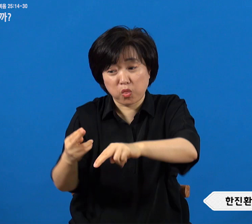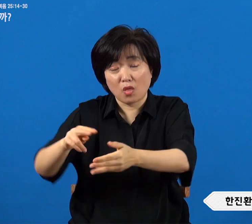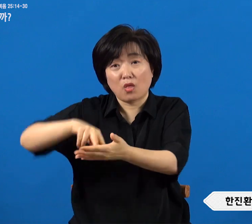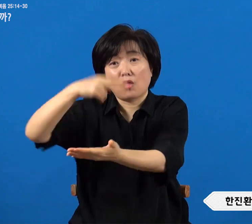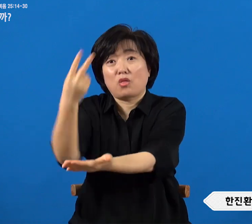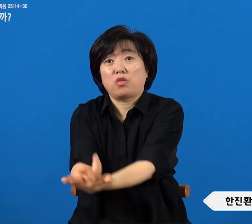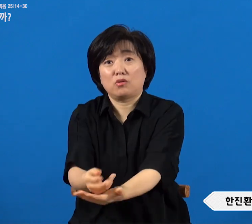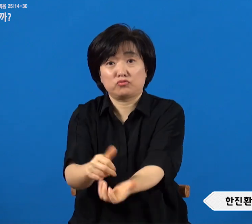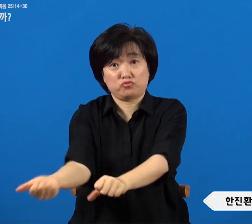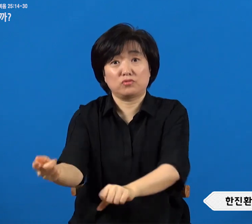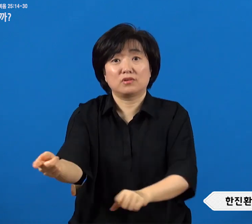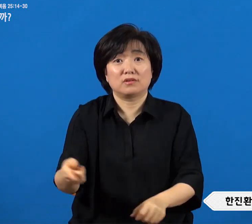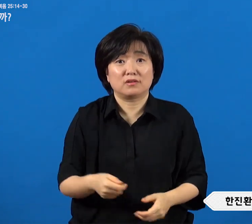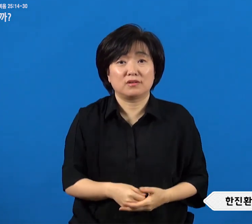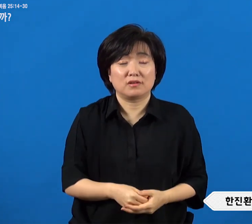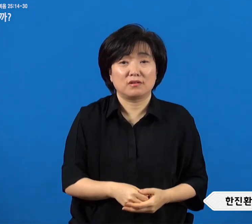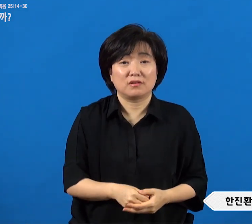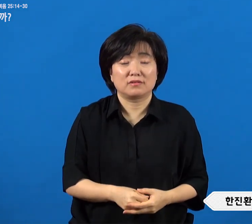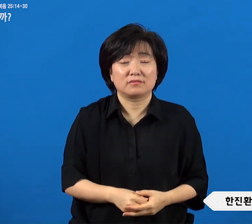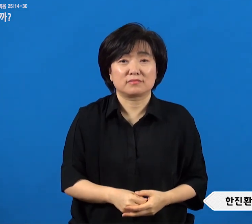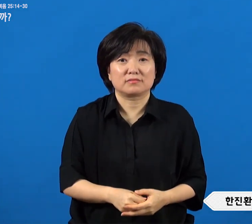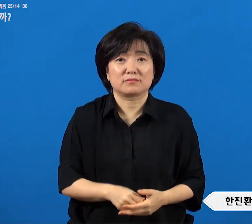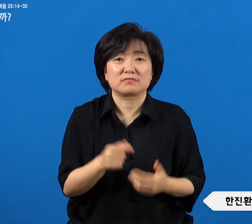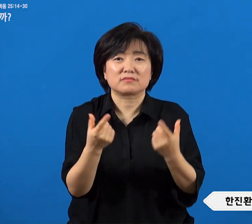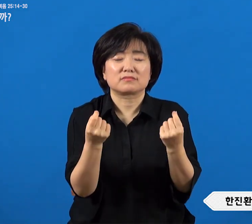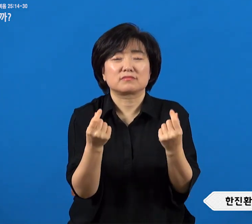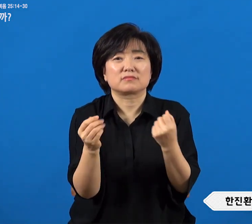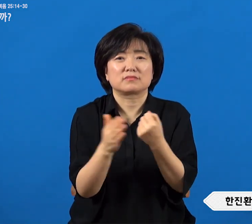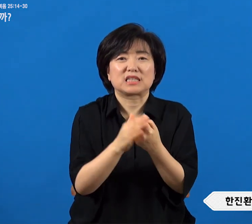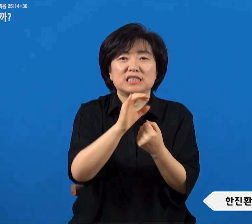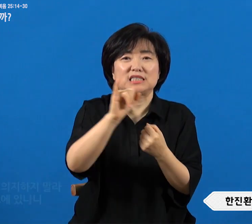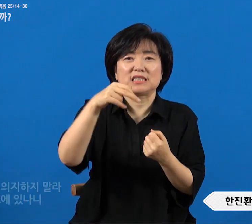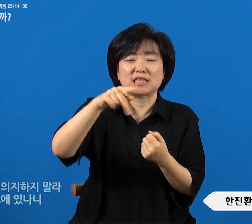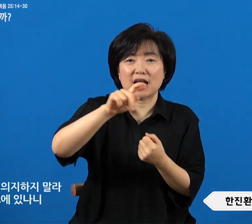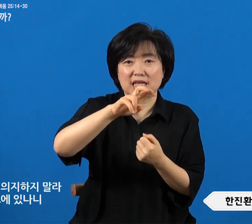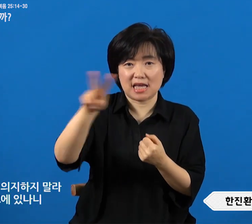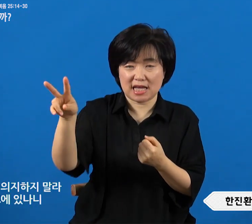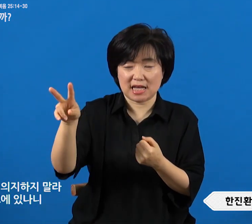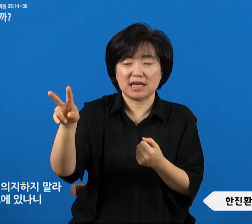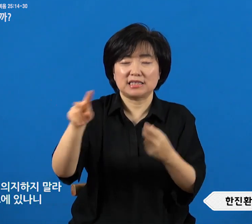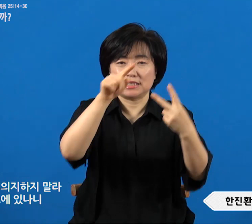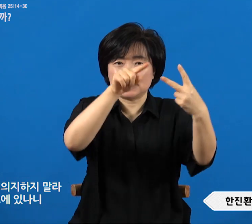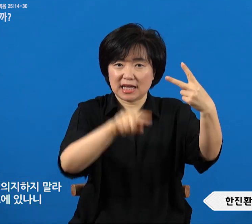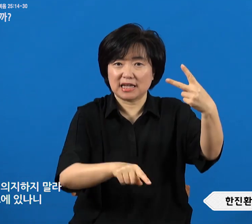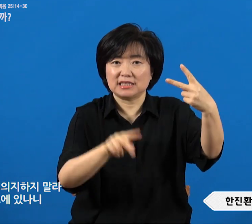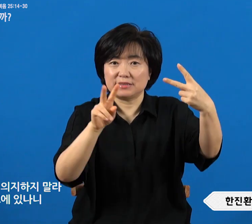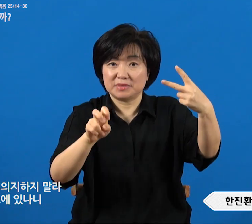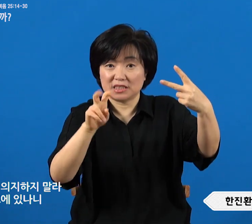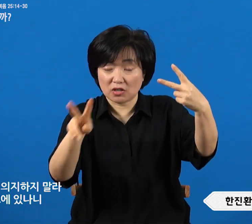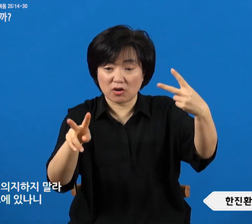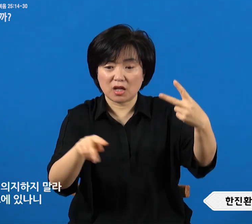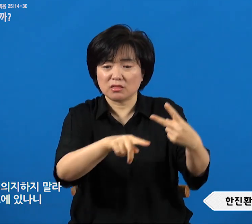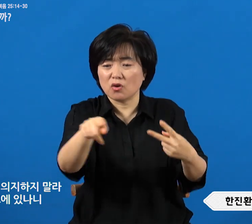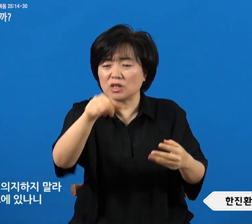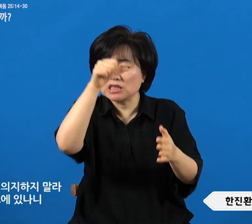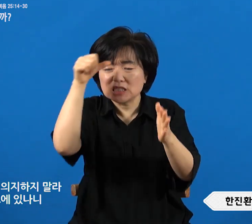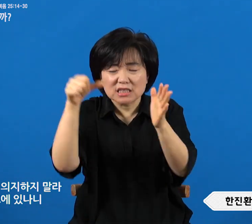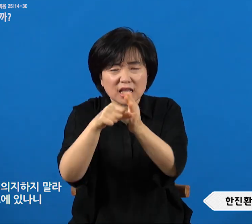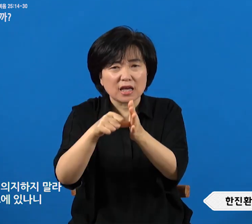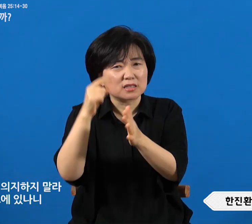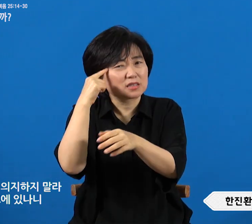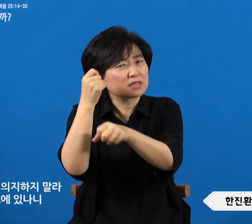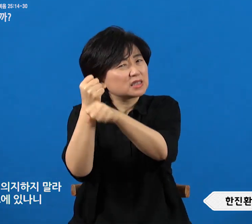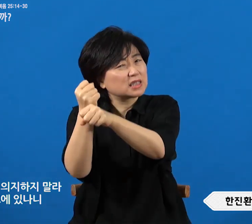미끄러져도 죽는 것입니다. 그래서 이사야 2장 22절에 너희는 인생을 의지하지 말라.